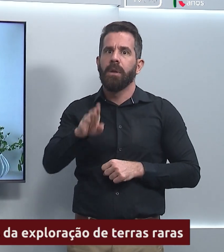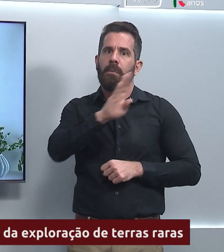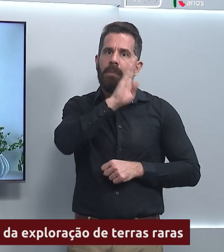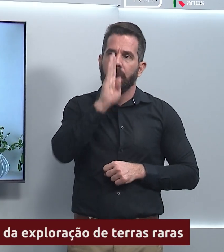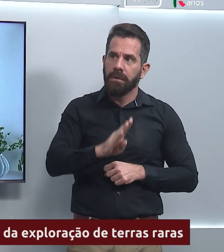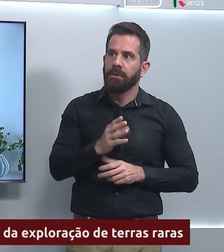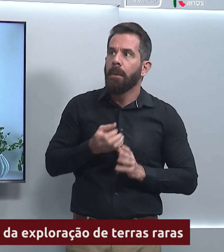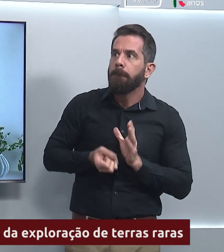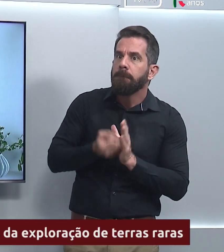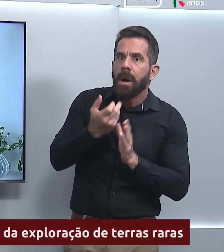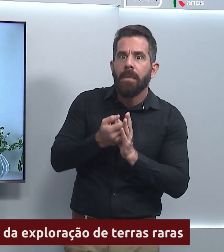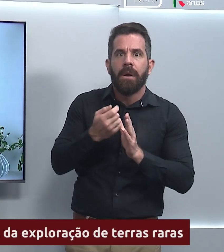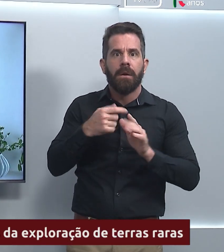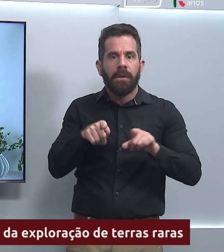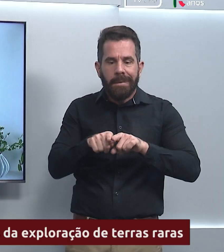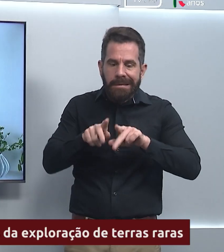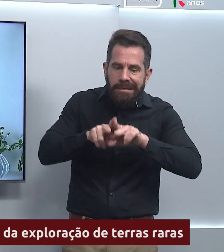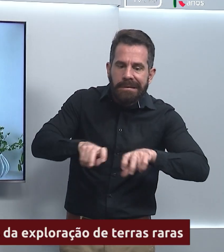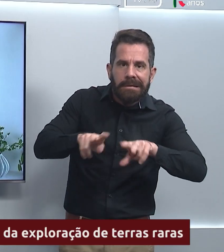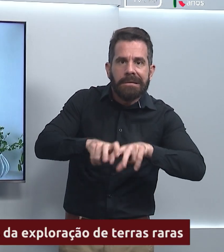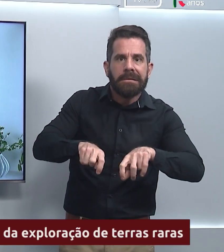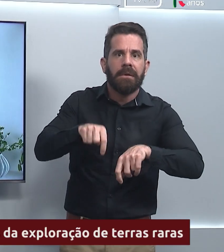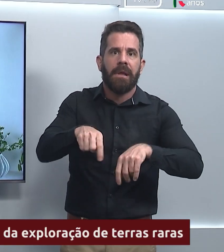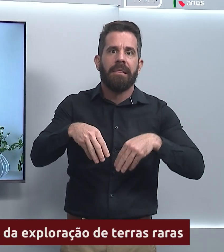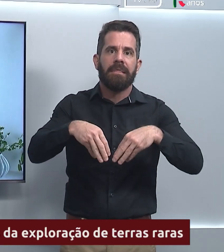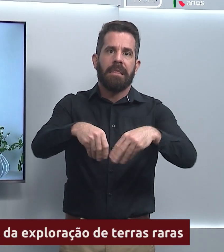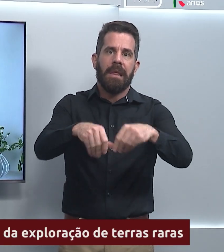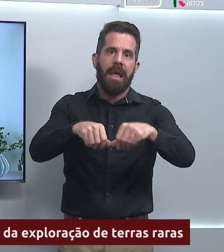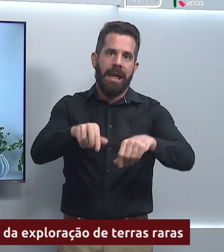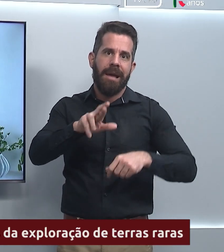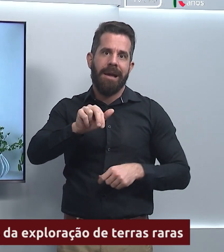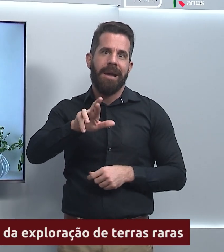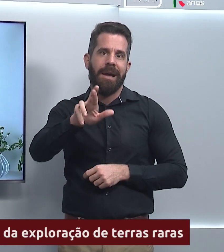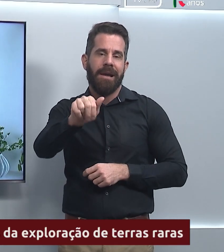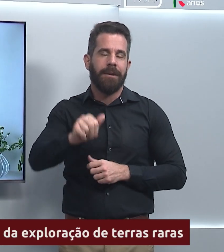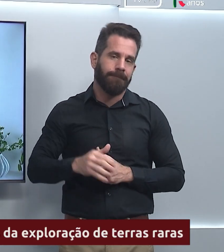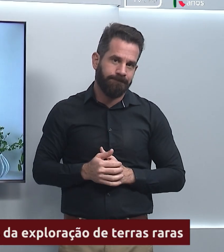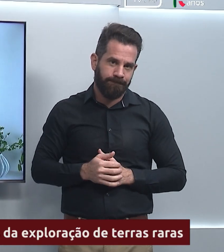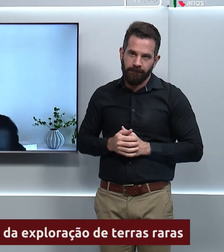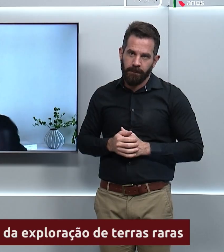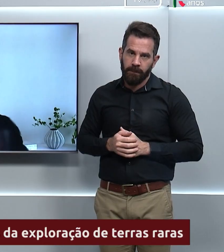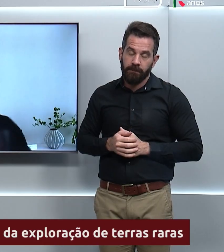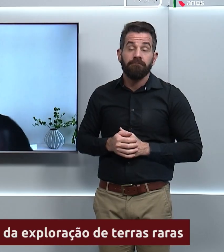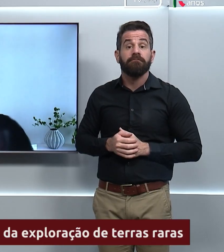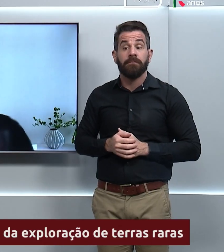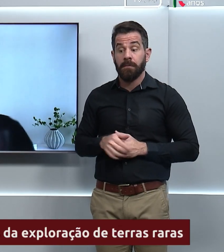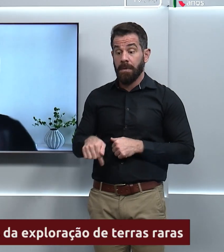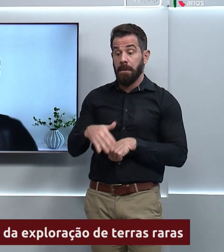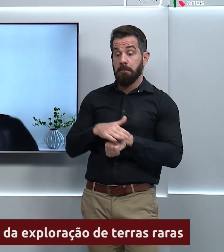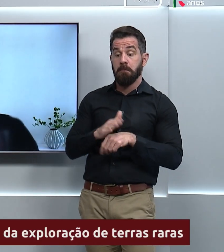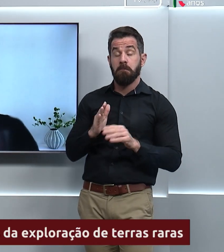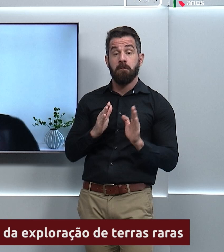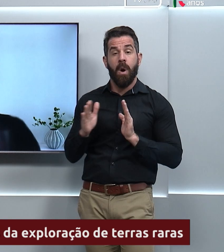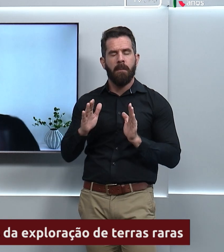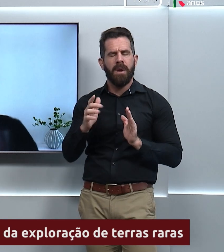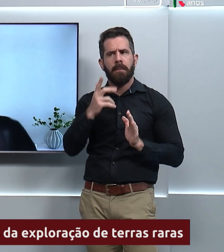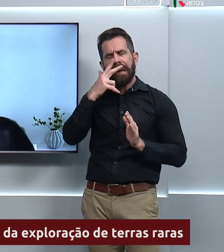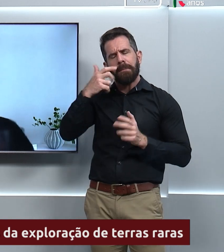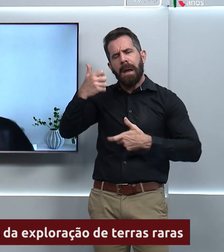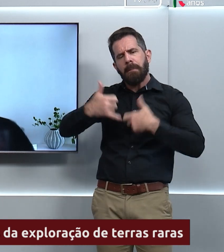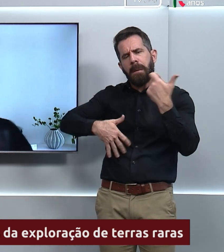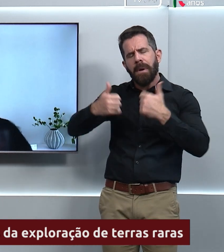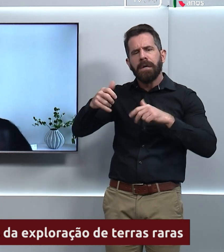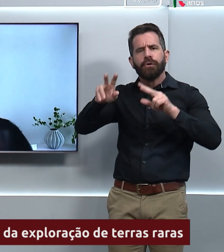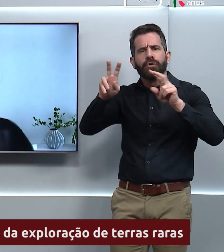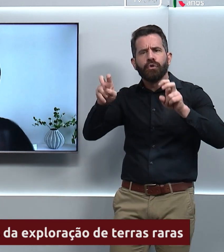a produção das suas terras raras. Professor, nesse momento a gente tem falado muito sobre a questão ambiental, da exploração de